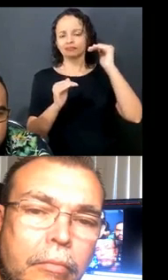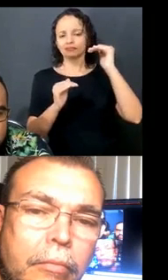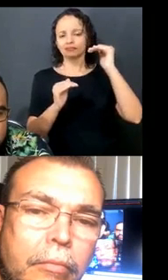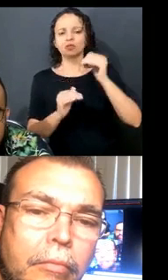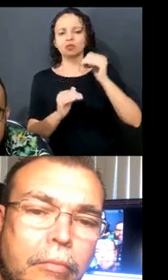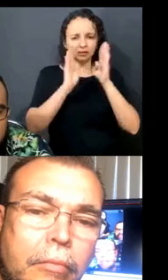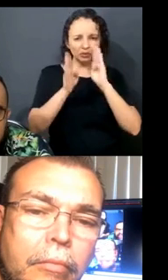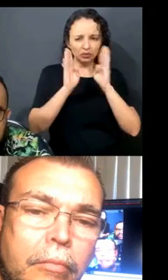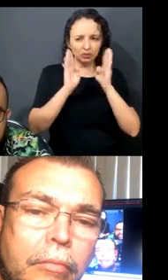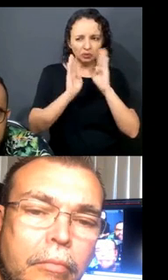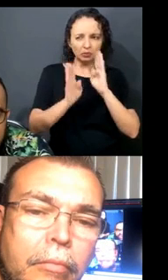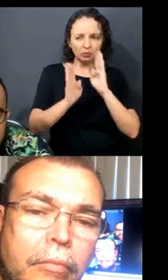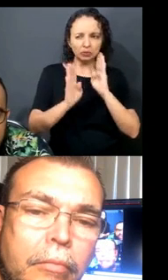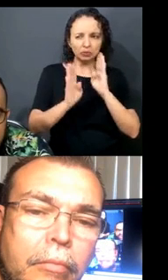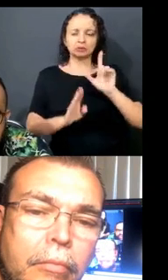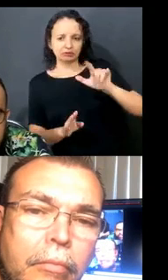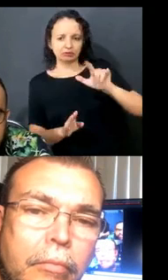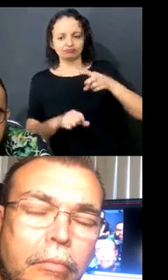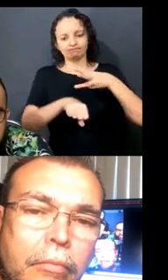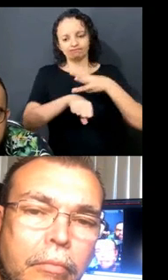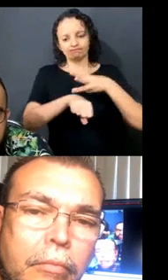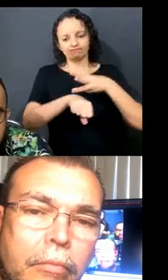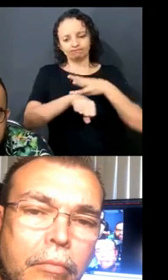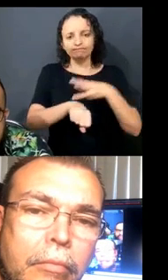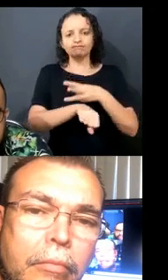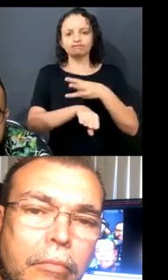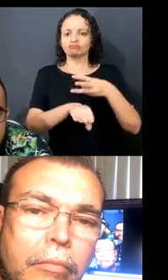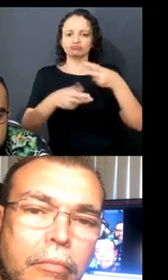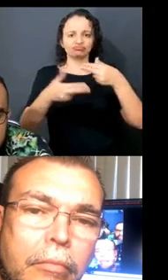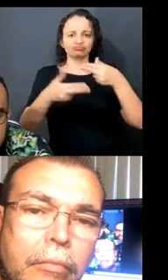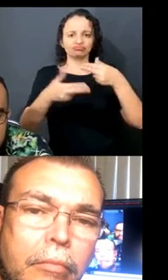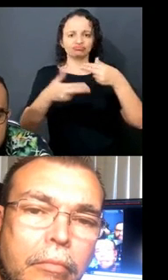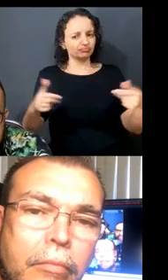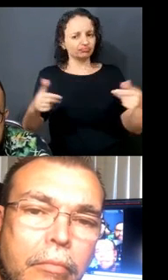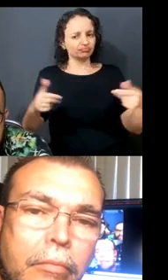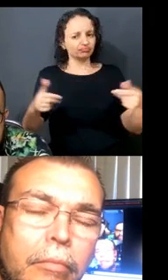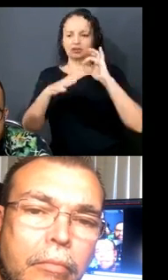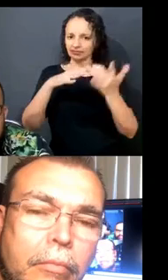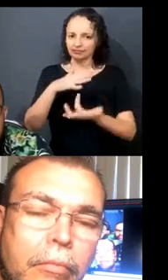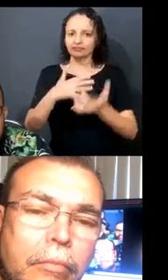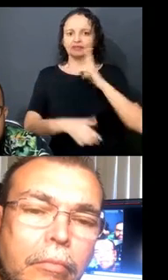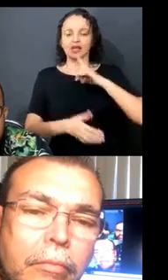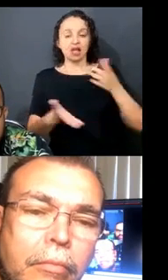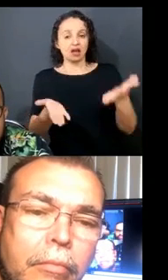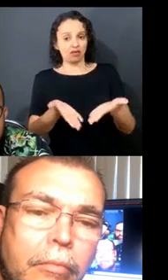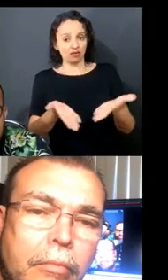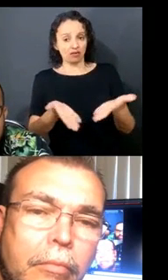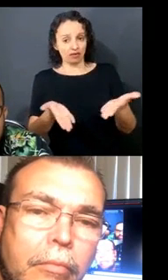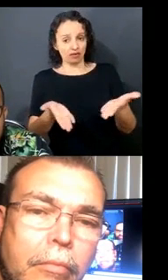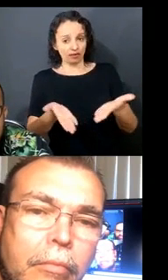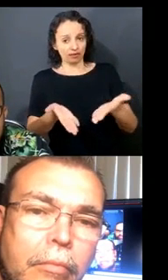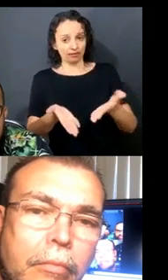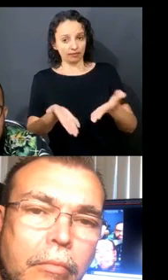né? Facebook, Instagram, WhatsApp e outras redes sociais que estão surgindo